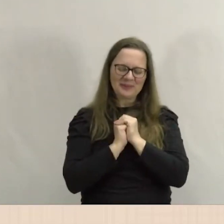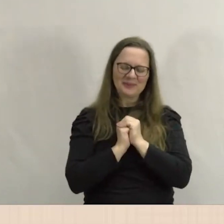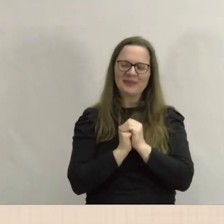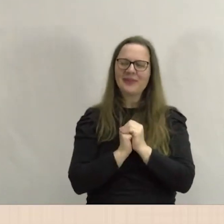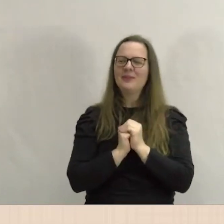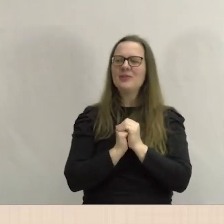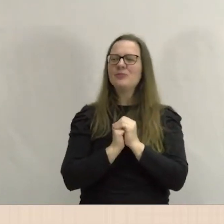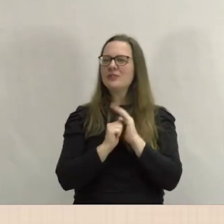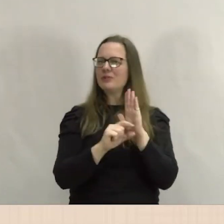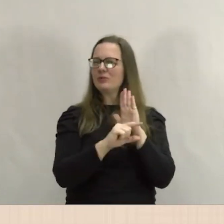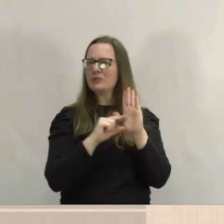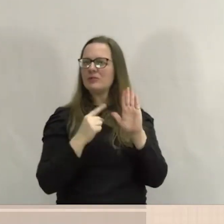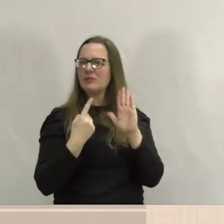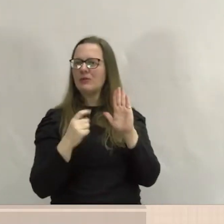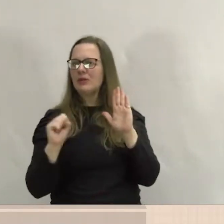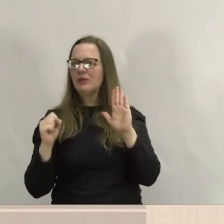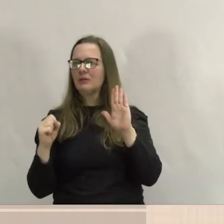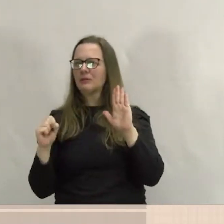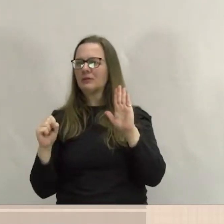Versículo 18.